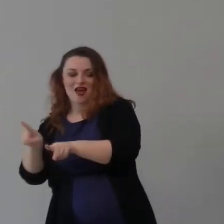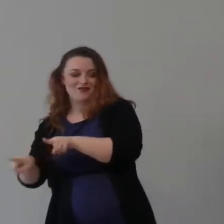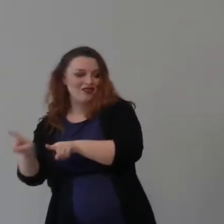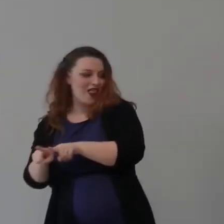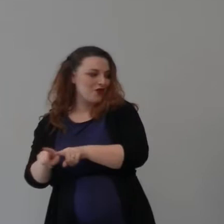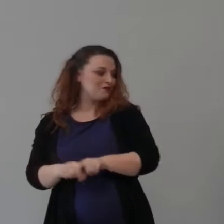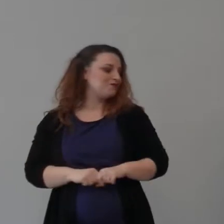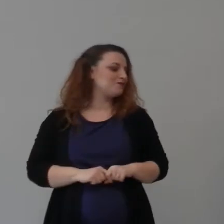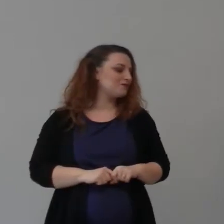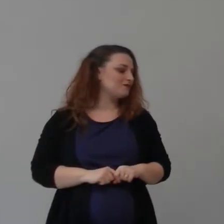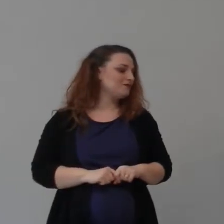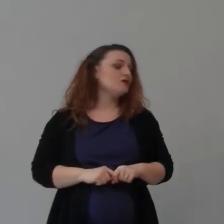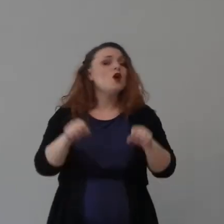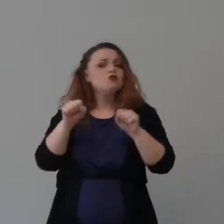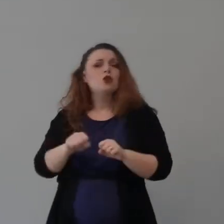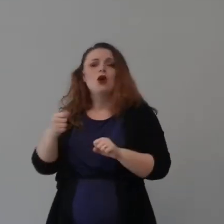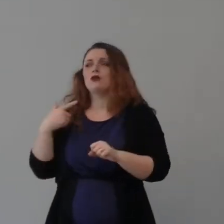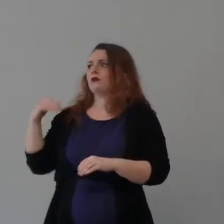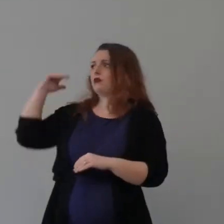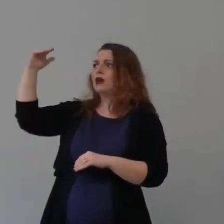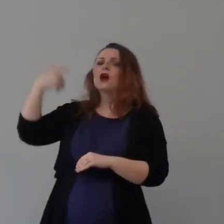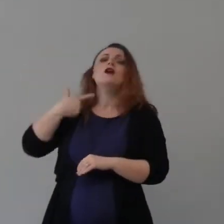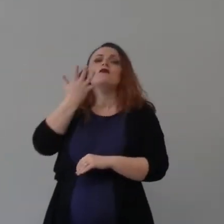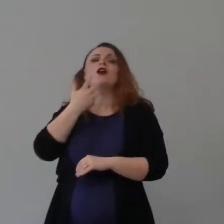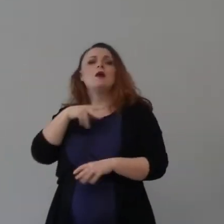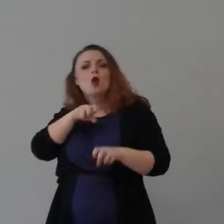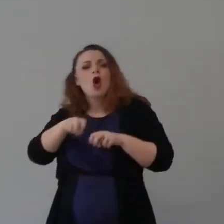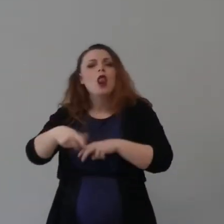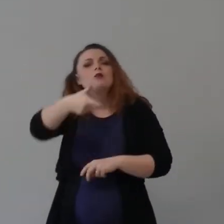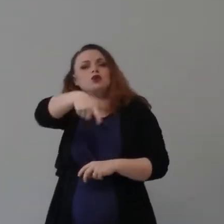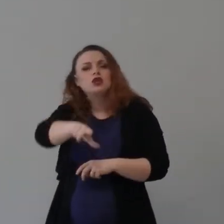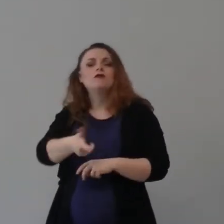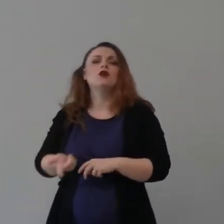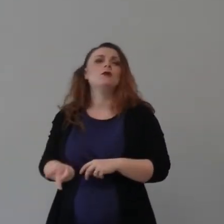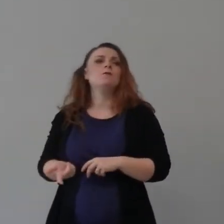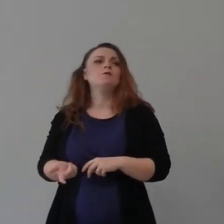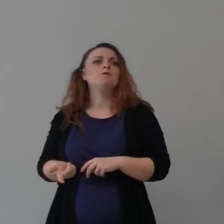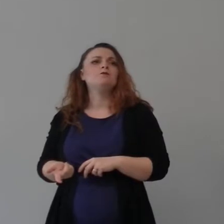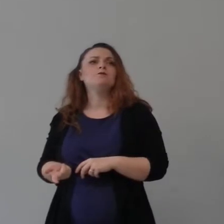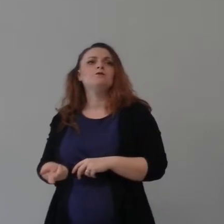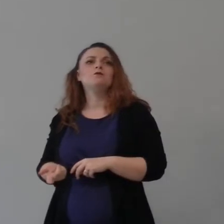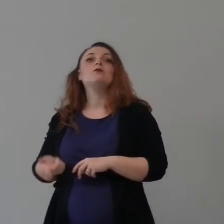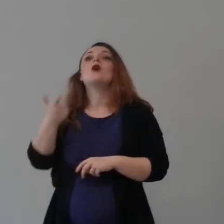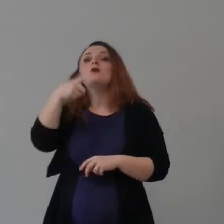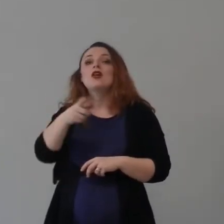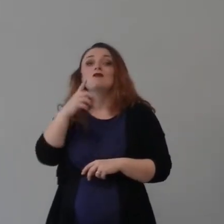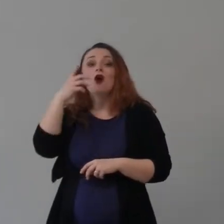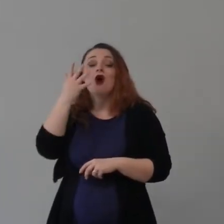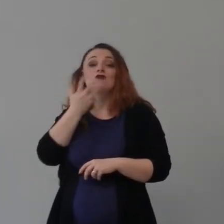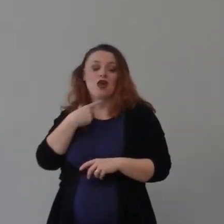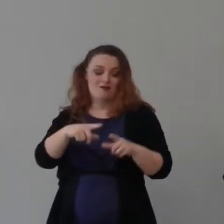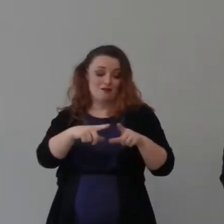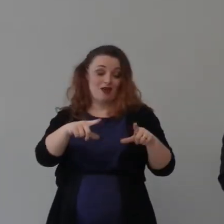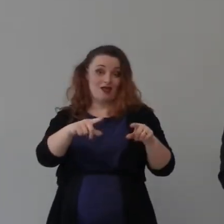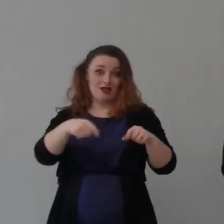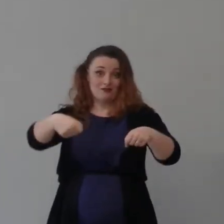Poi quando siamo un pochino più grandi vogliamo correre perché arriviamo all'età in cui possiamo avere il patentino per il